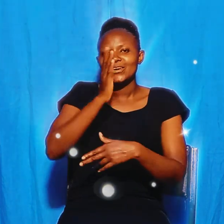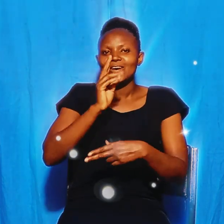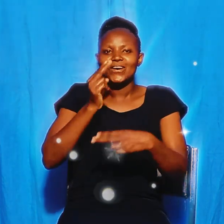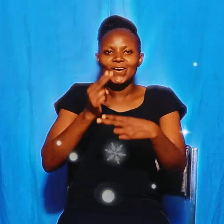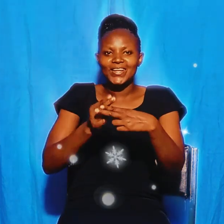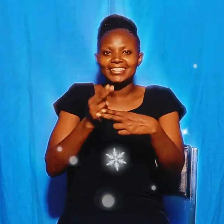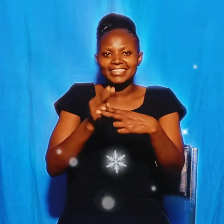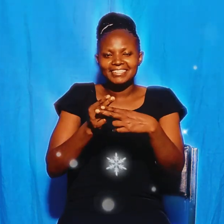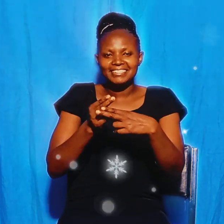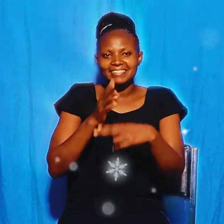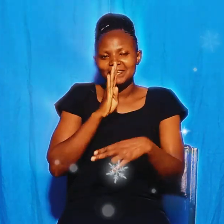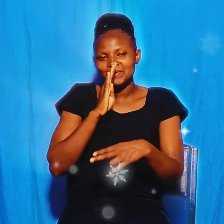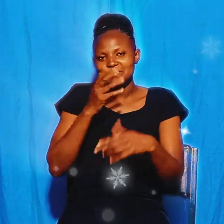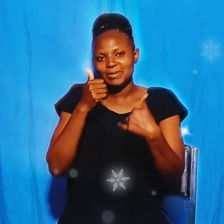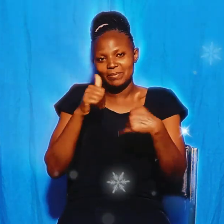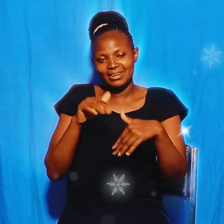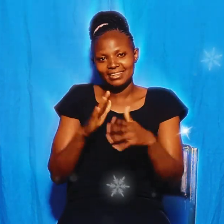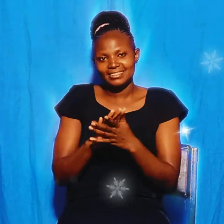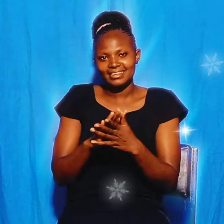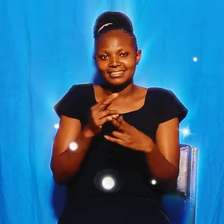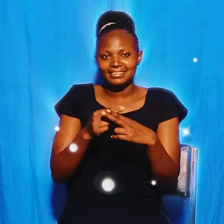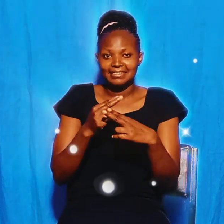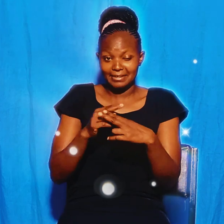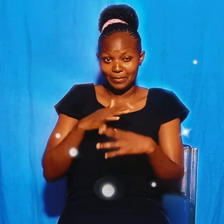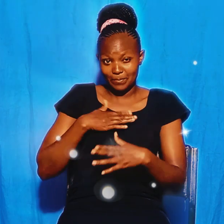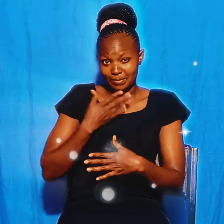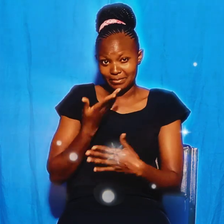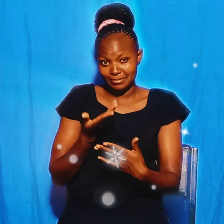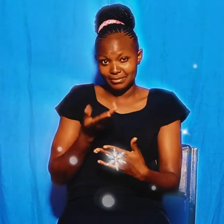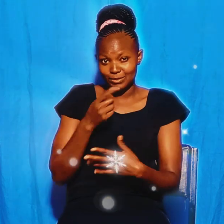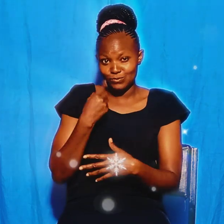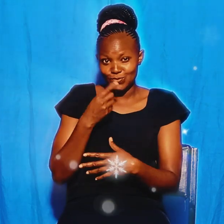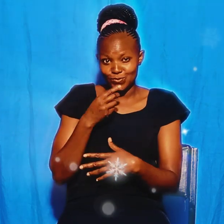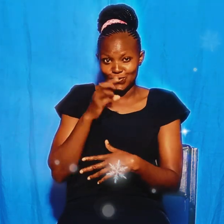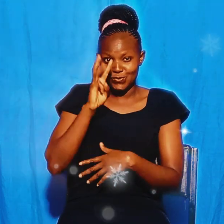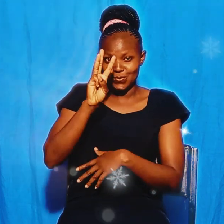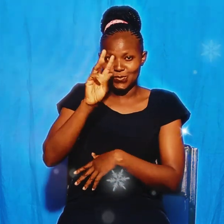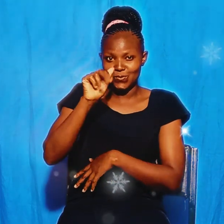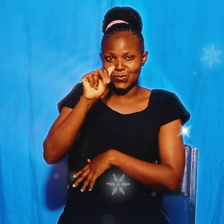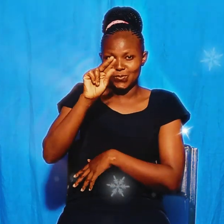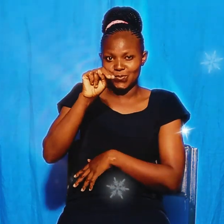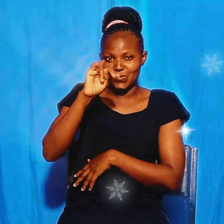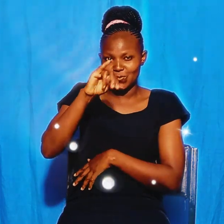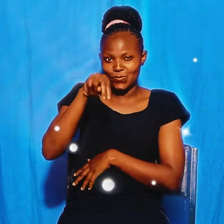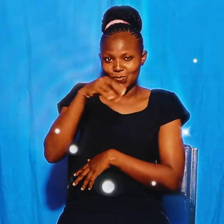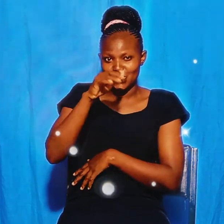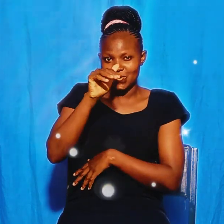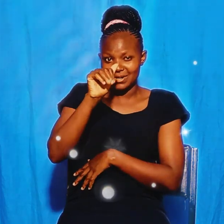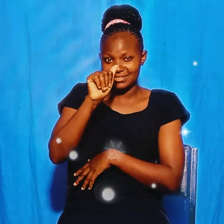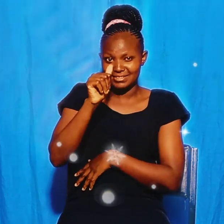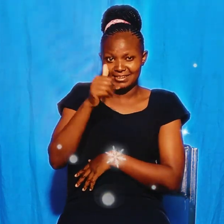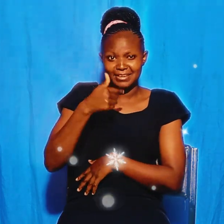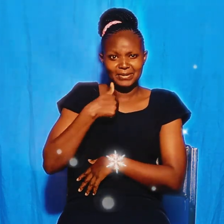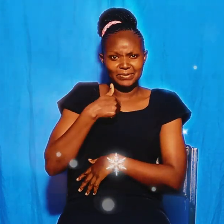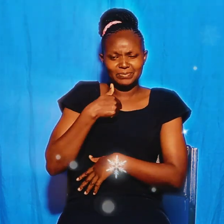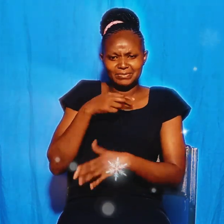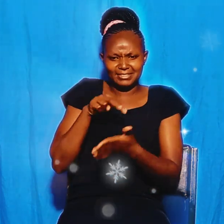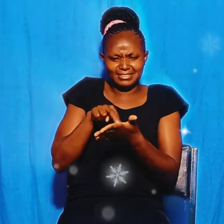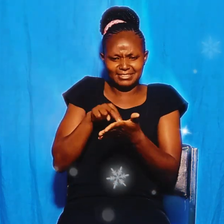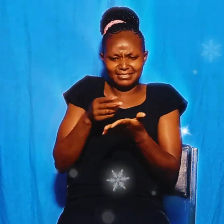Kwa masitwa ni Tawafranceska Wanja Kerori, na niunga ni tebaambe wenyu kumutu